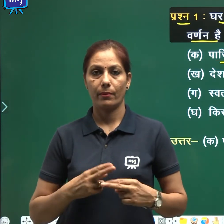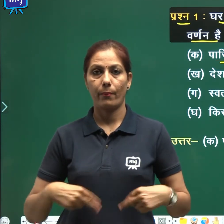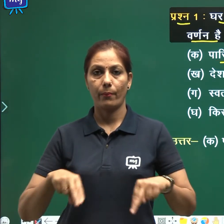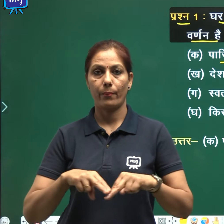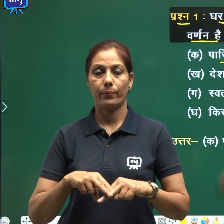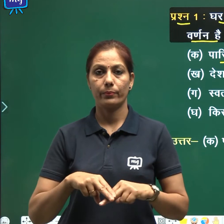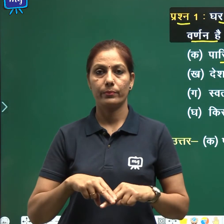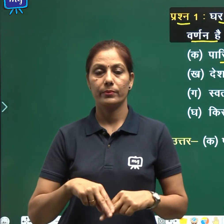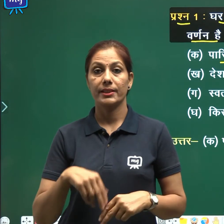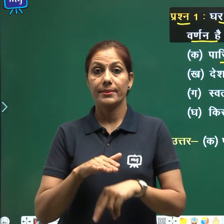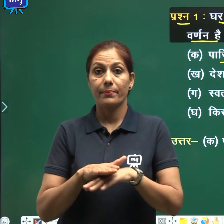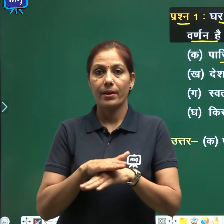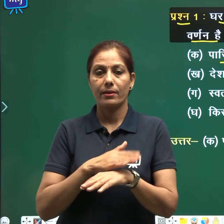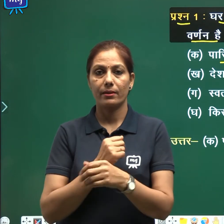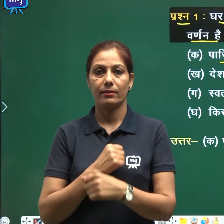का।